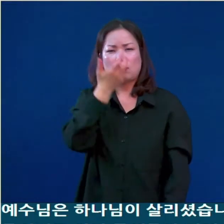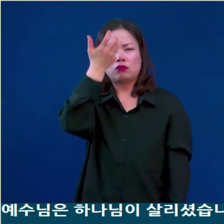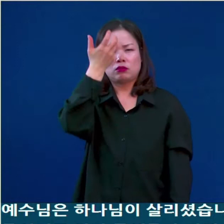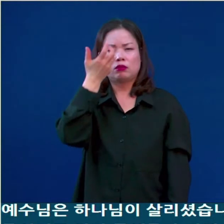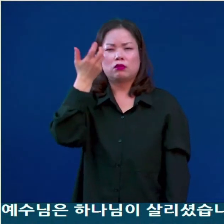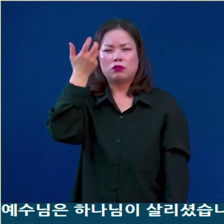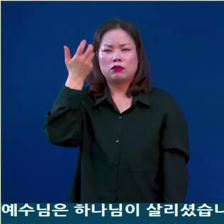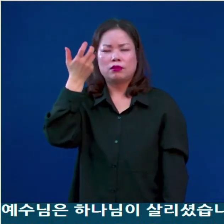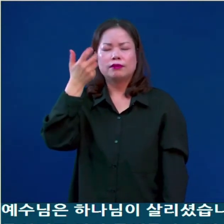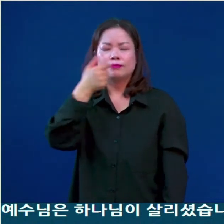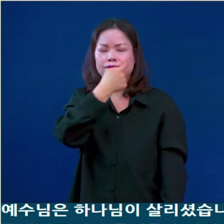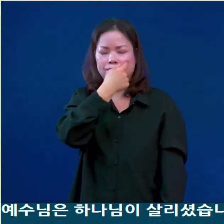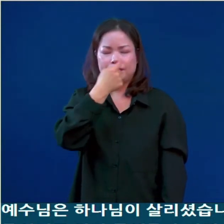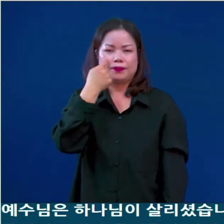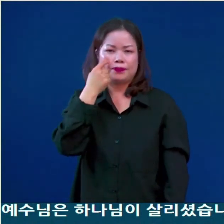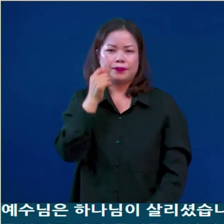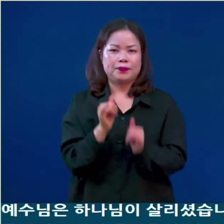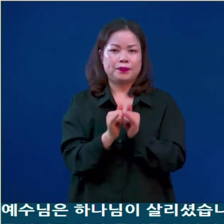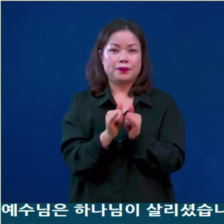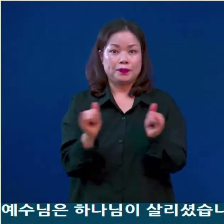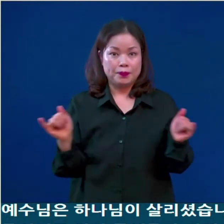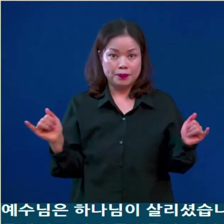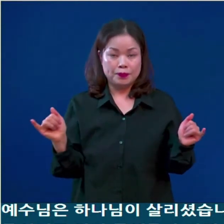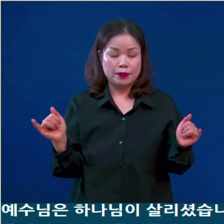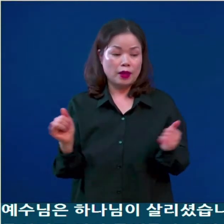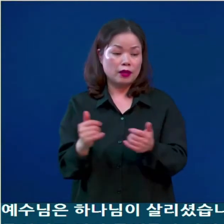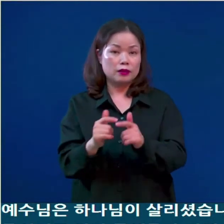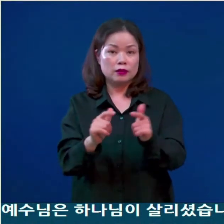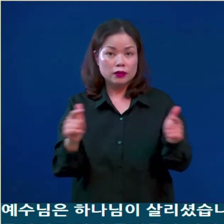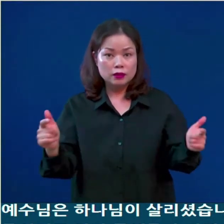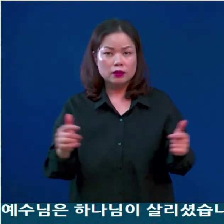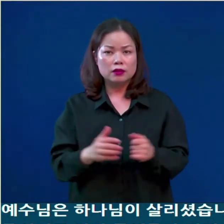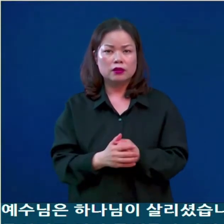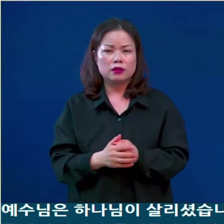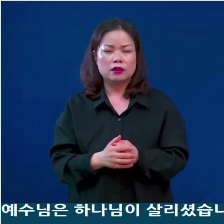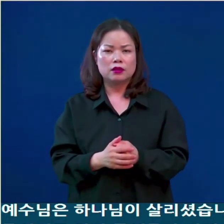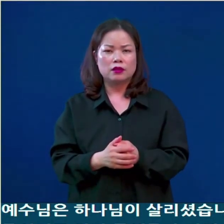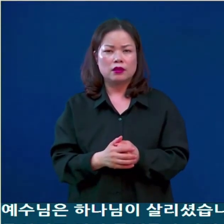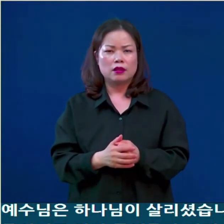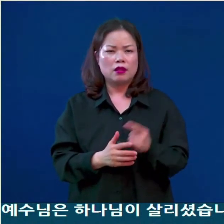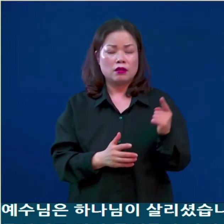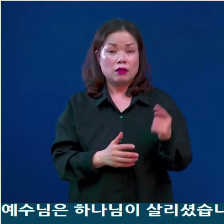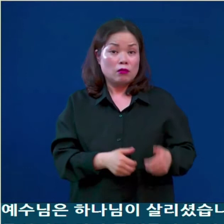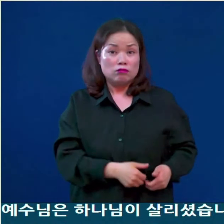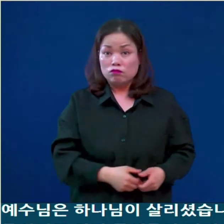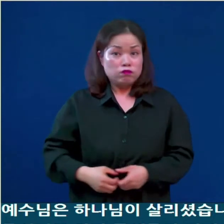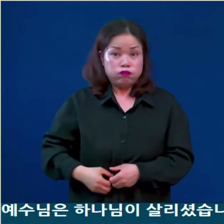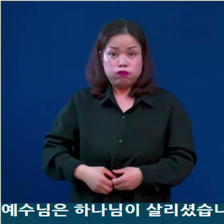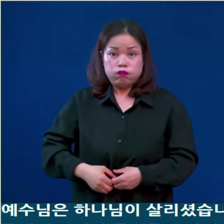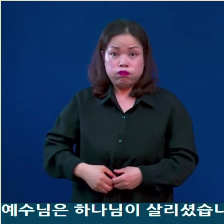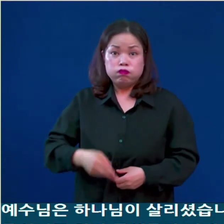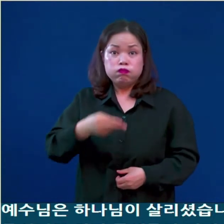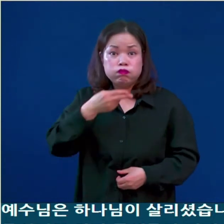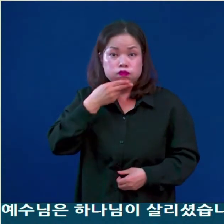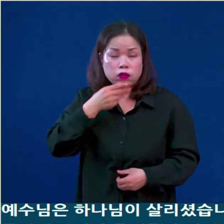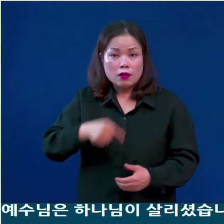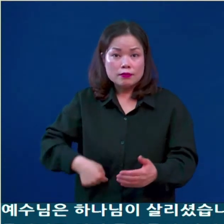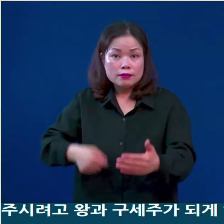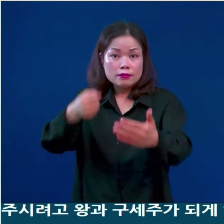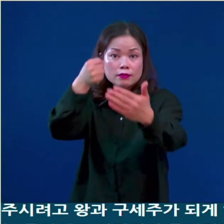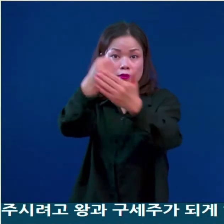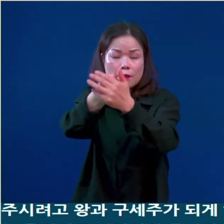역시 증인입니다. 그들은 한치의 망설임도 없이